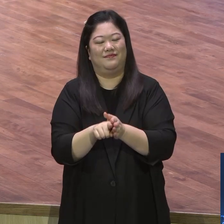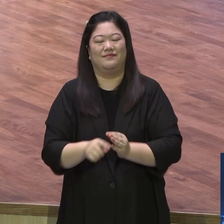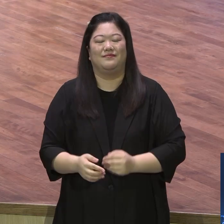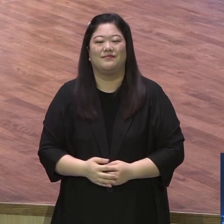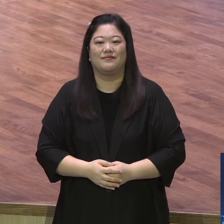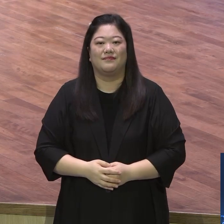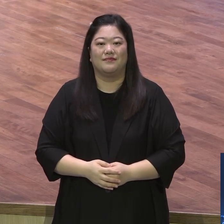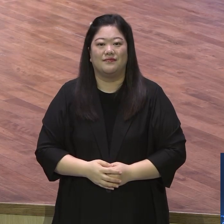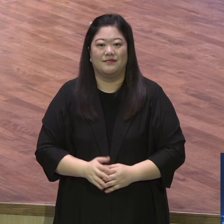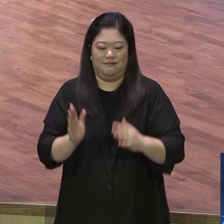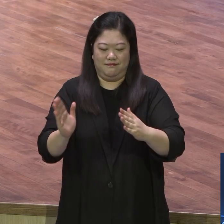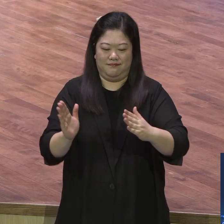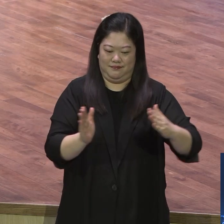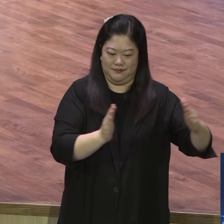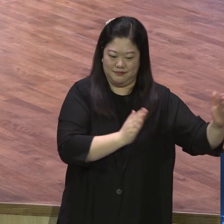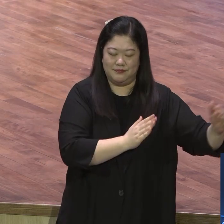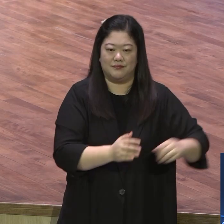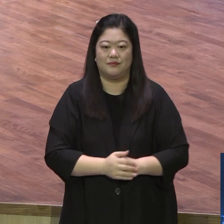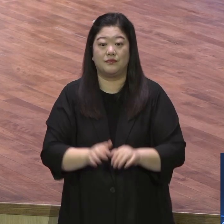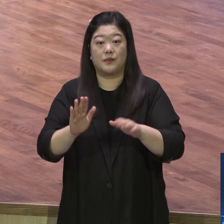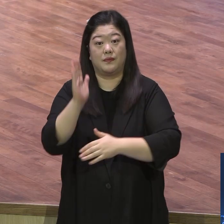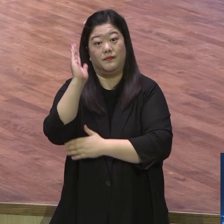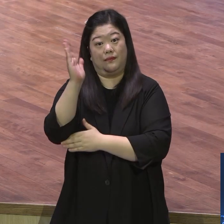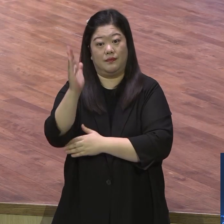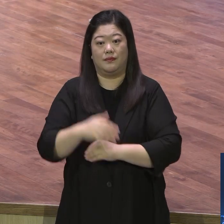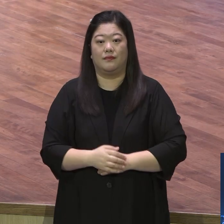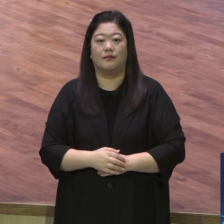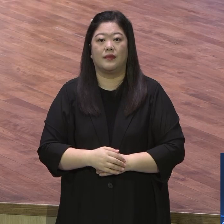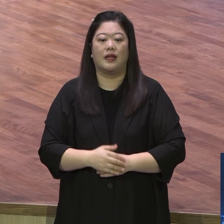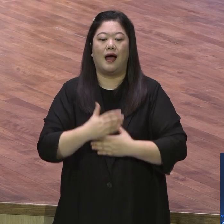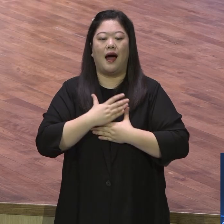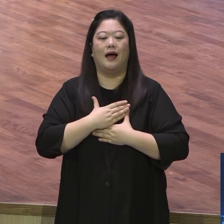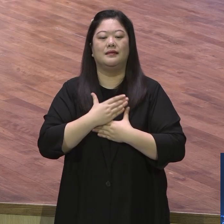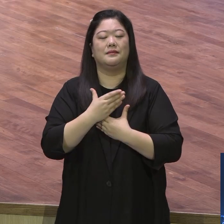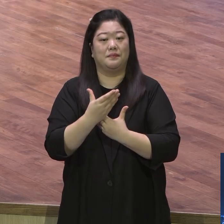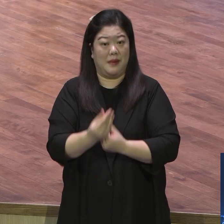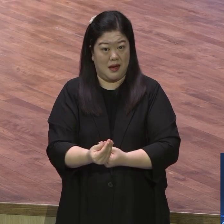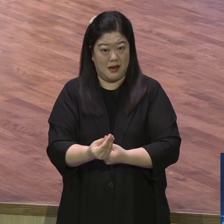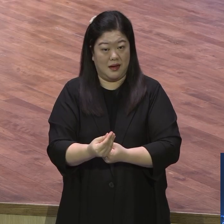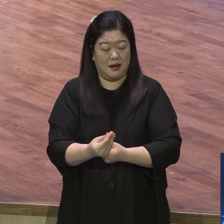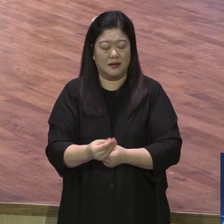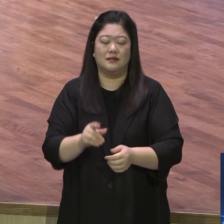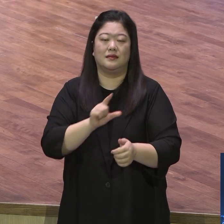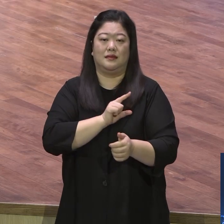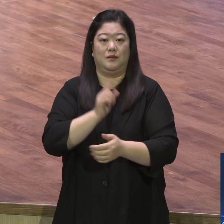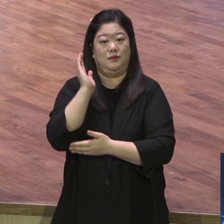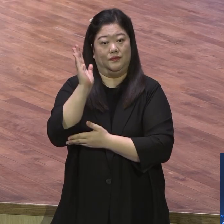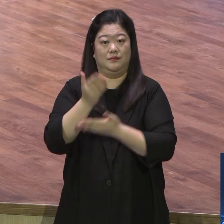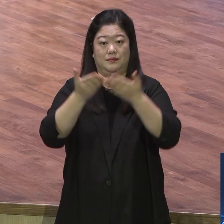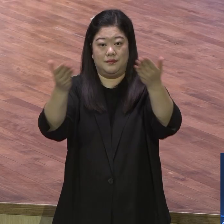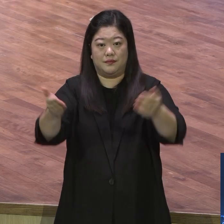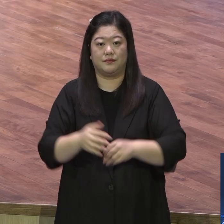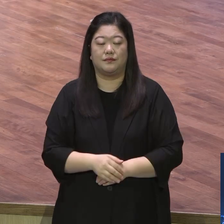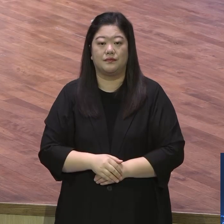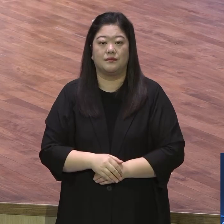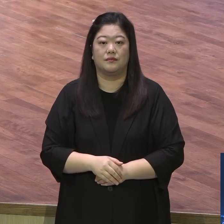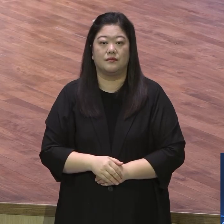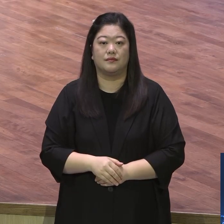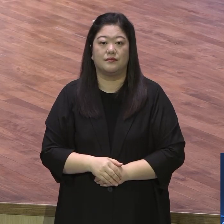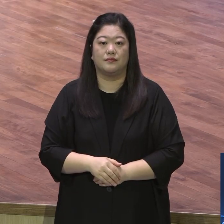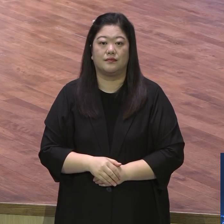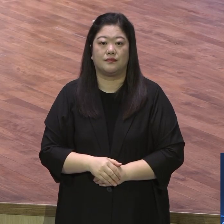일들이 말씀 가지고 안심하라라는 제목으로 말씀을 드립니다 코로나19